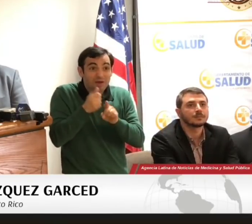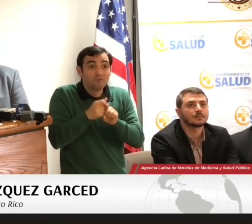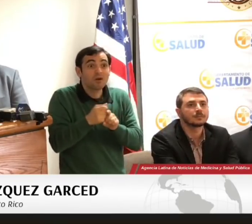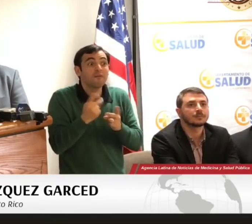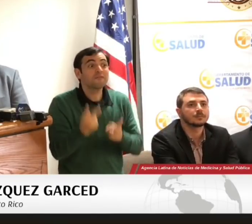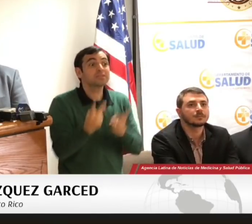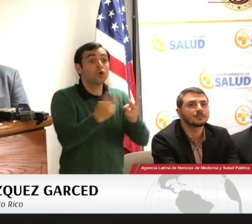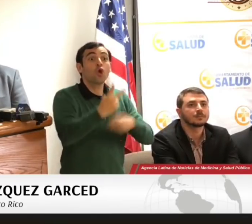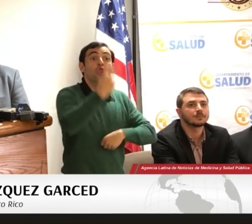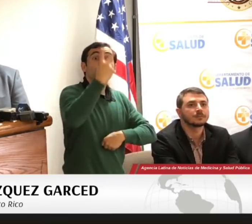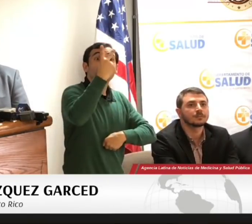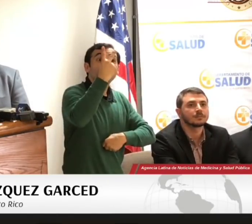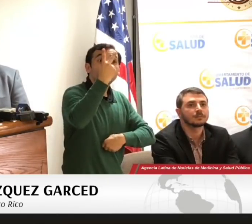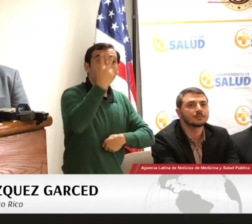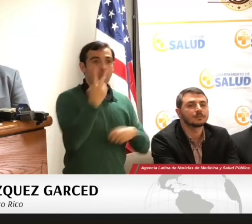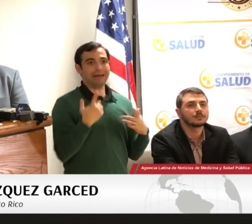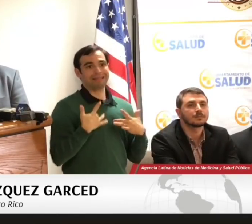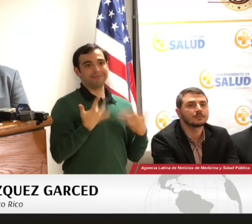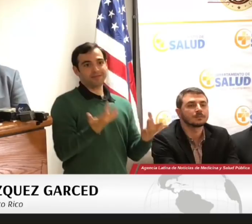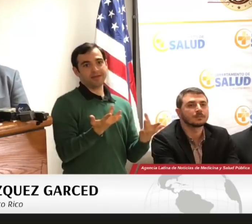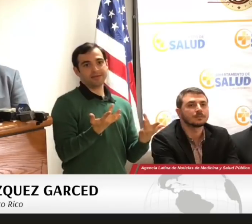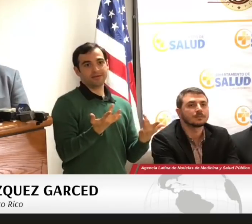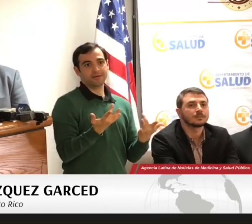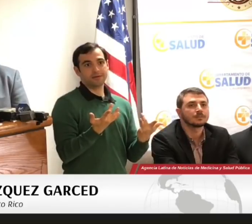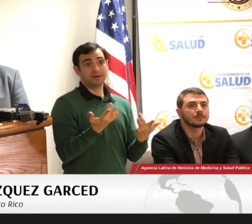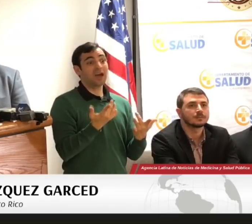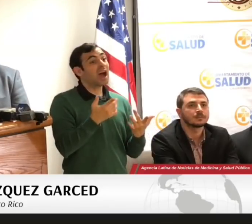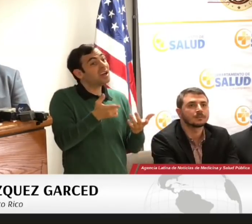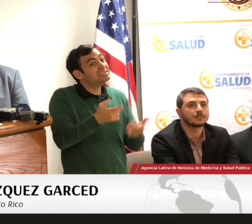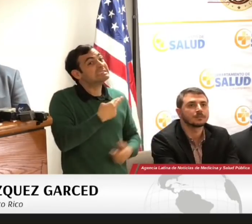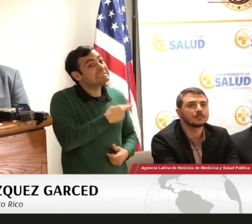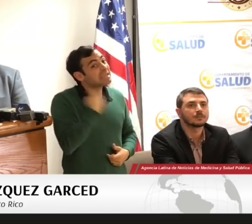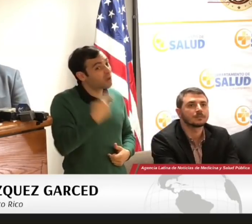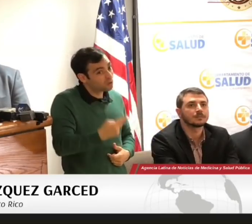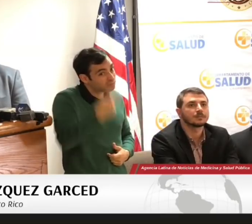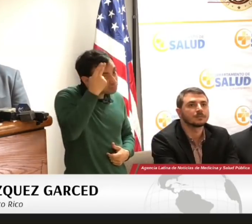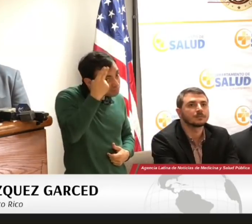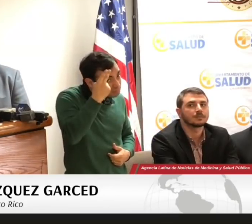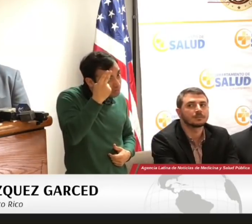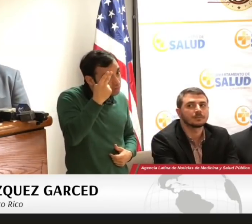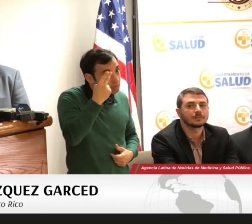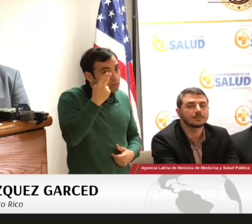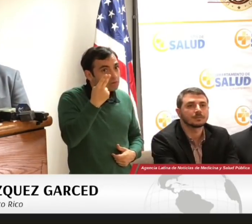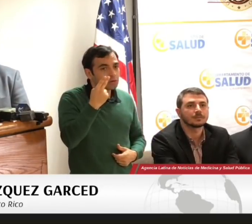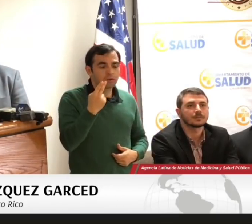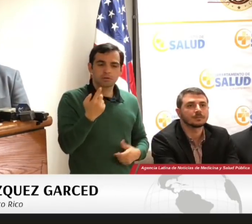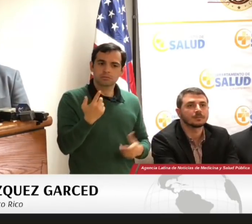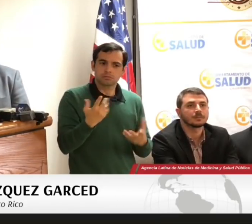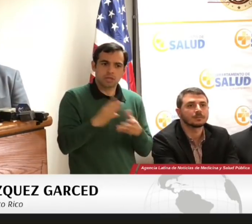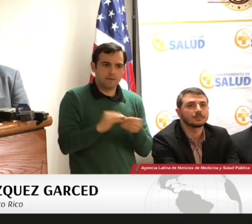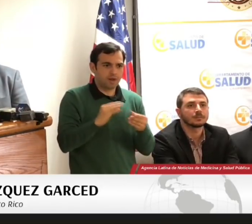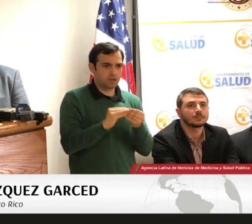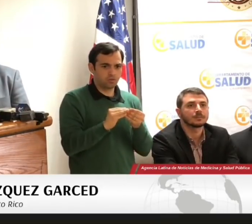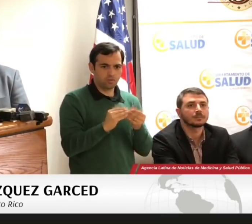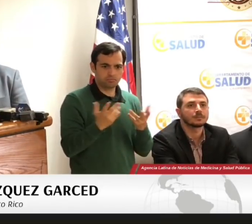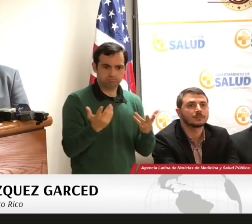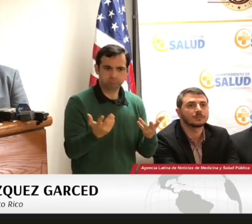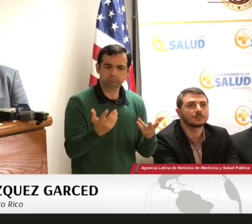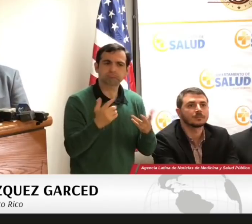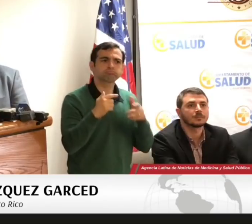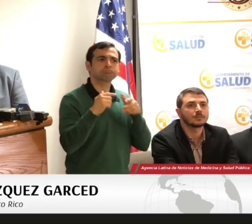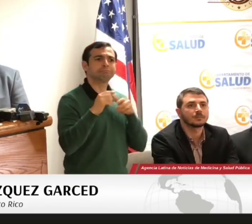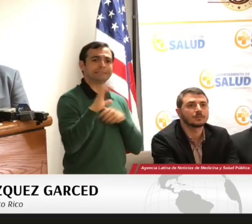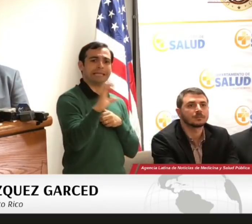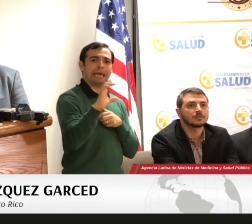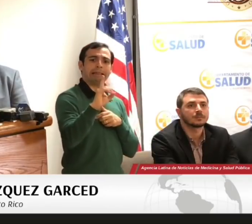de riesgo y sin embargo se están amparando en que los protocolos y los requisitos mínimos de la CDC y el